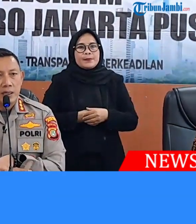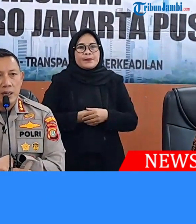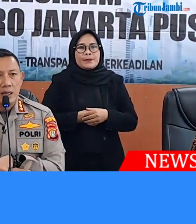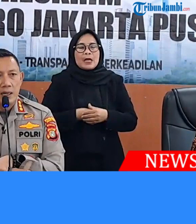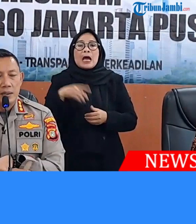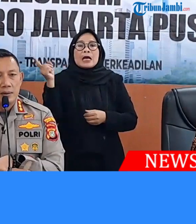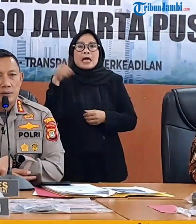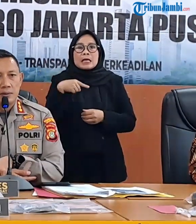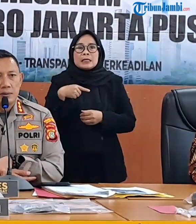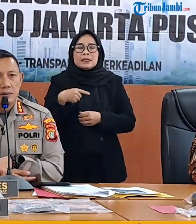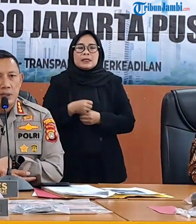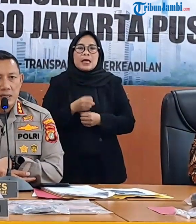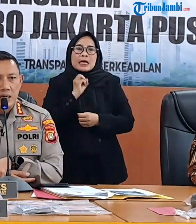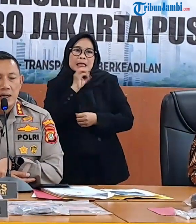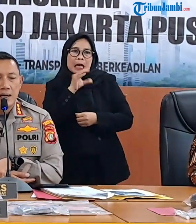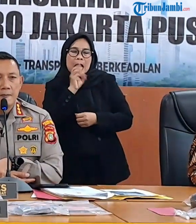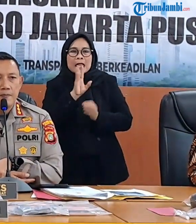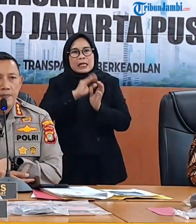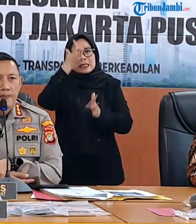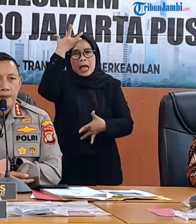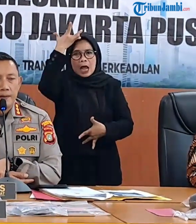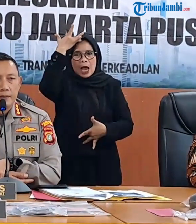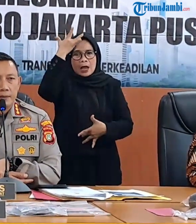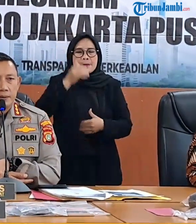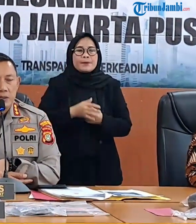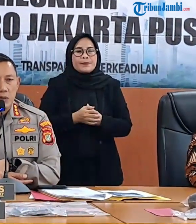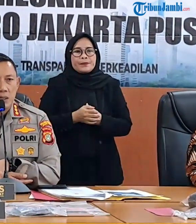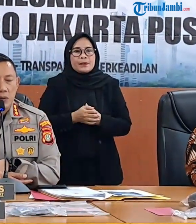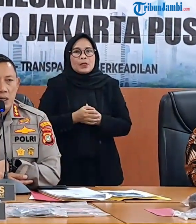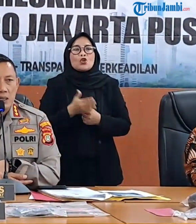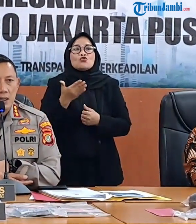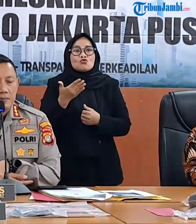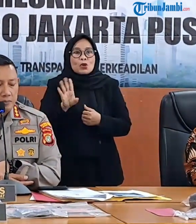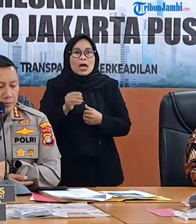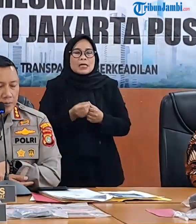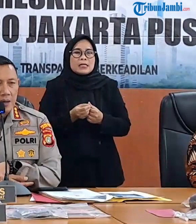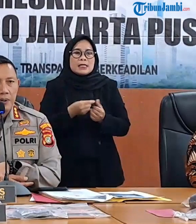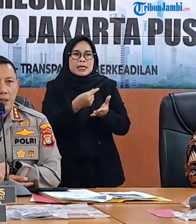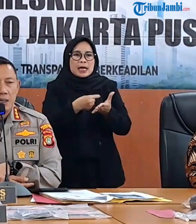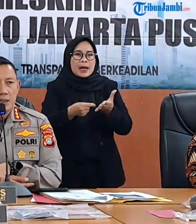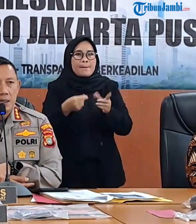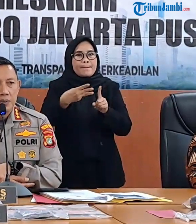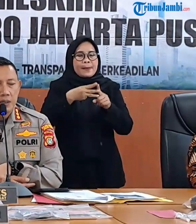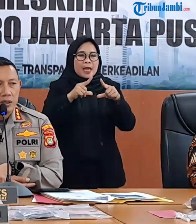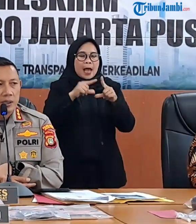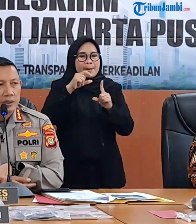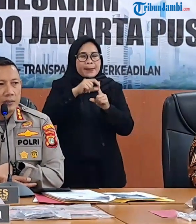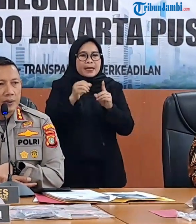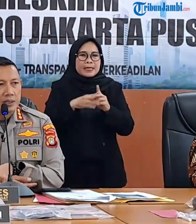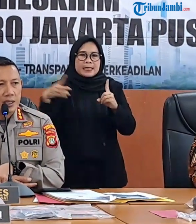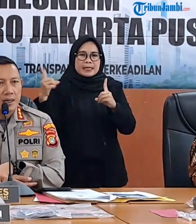dari keterangan tersangka yang sudah dituangkan dalam BAP dan didampingi